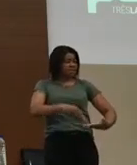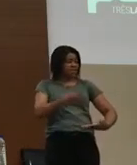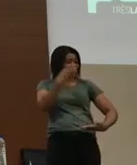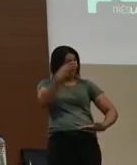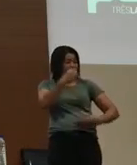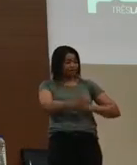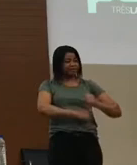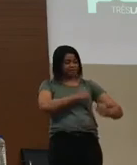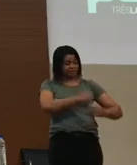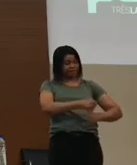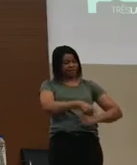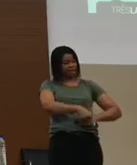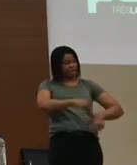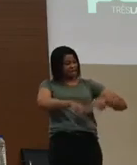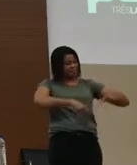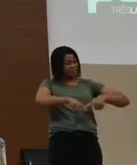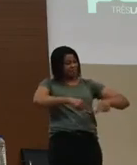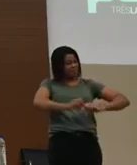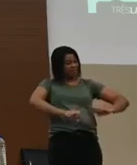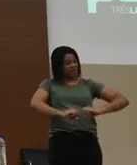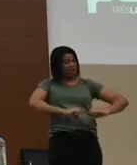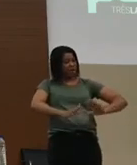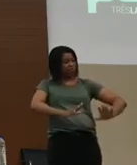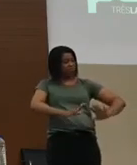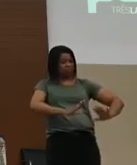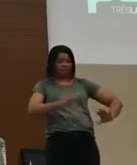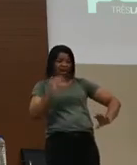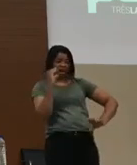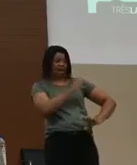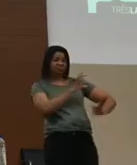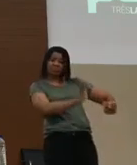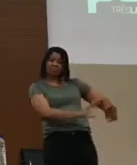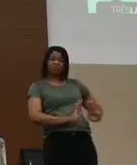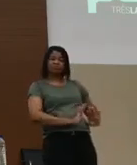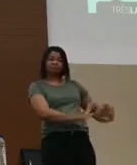anos. 3 anos e ele já deixou e foi embora.